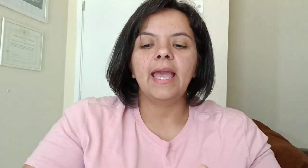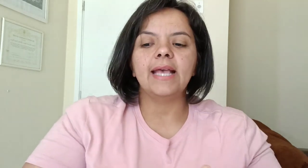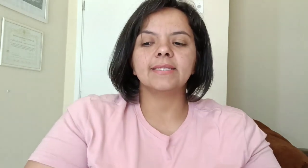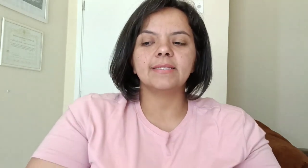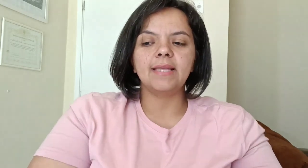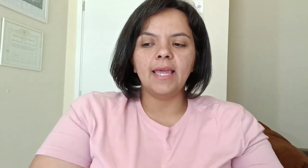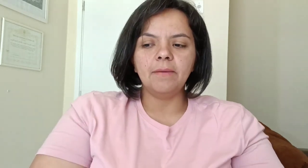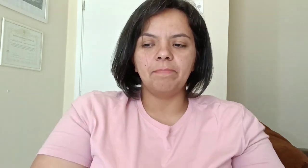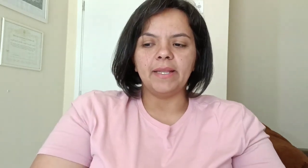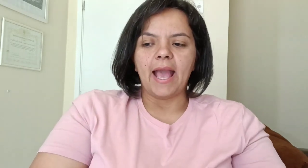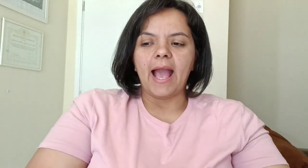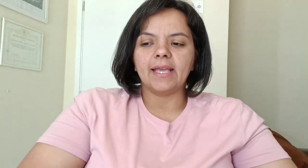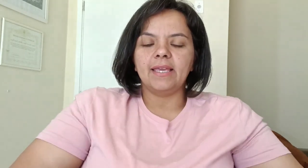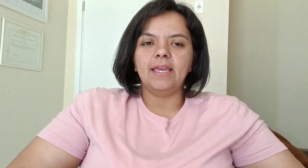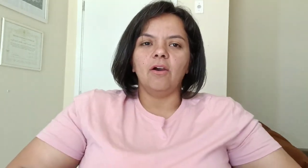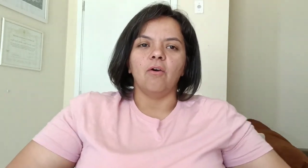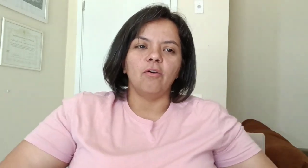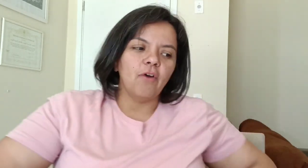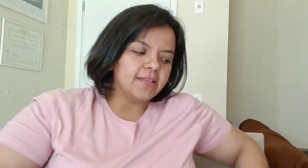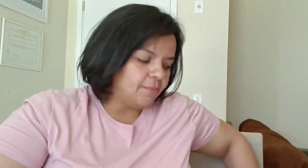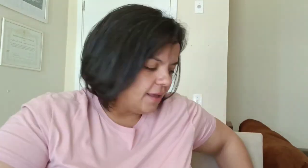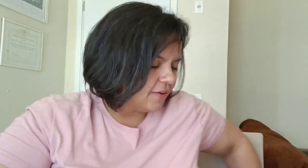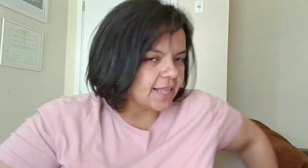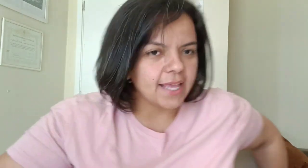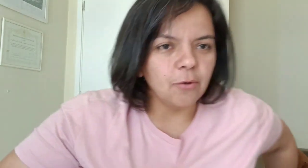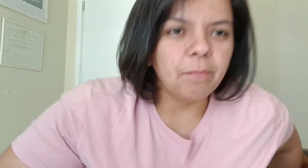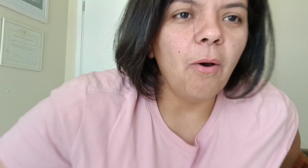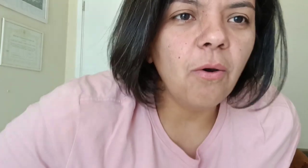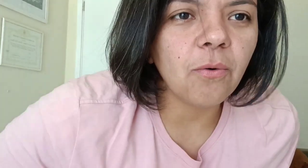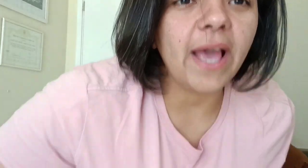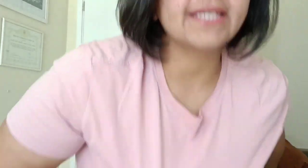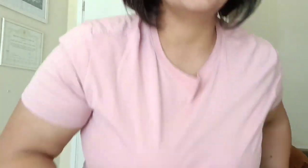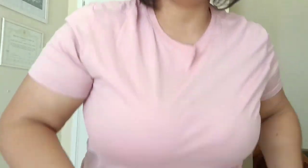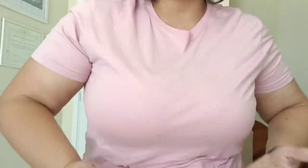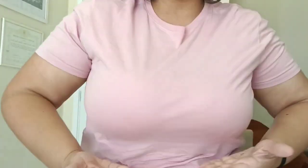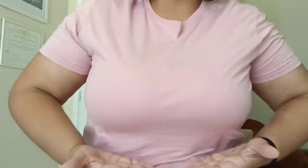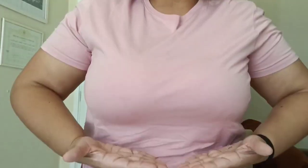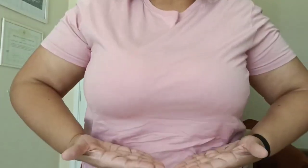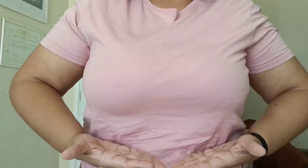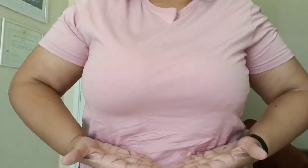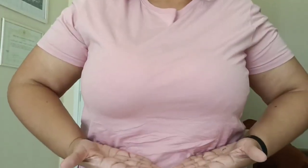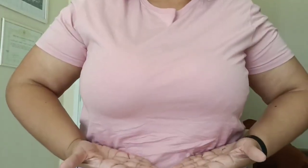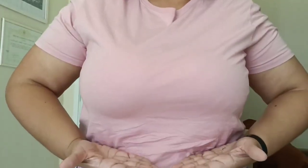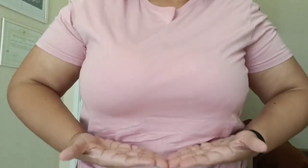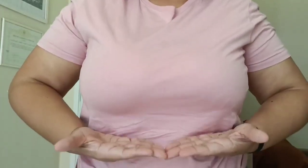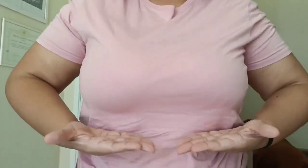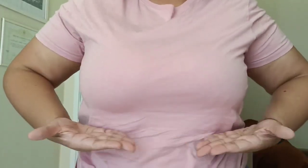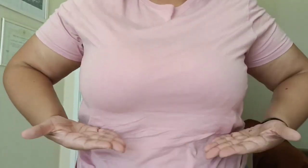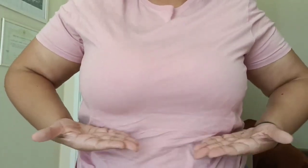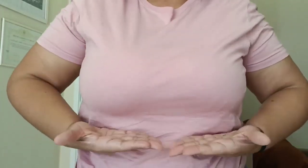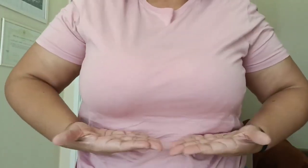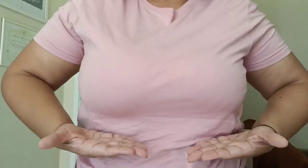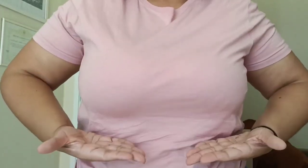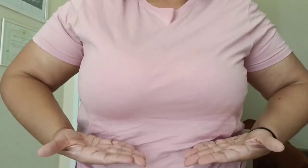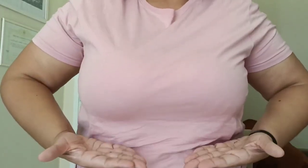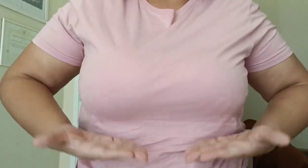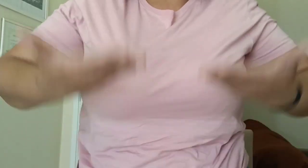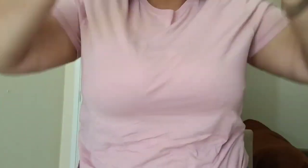é sempre aqui, ó. Eu vou até me levantar aqui um pouco. É sempre dessa região aqui pra